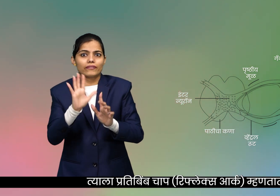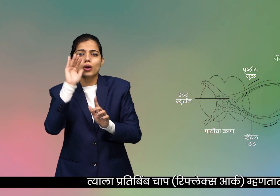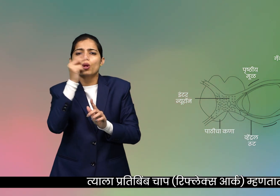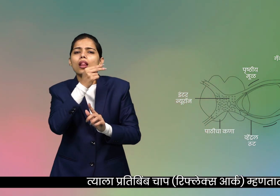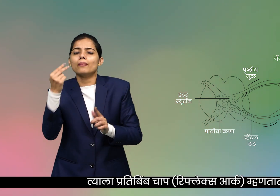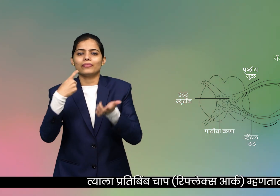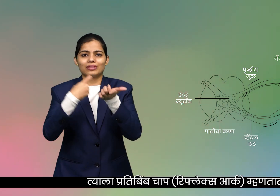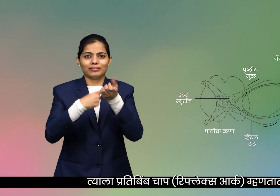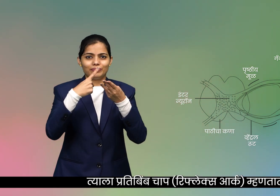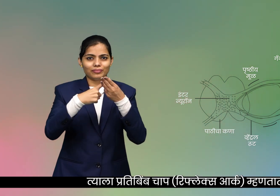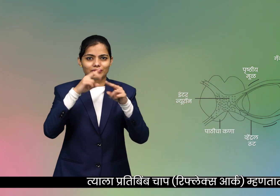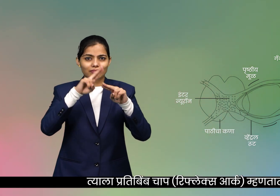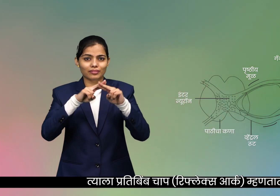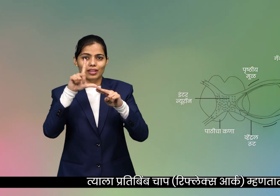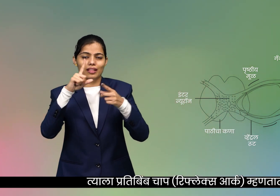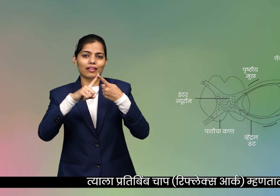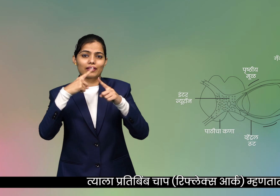त्याला प्रतिबिंब चाप रिफ्लेक्स आर्क म्हणतात.